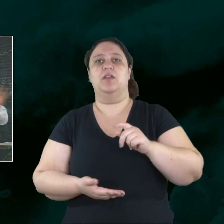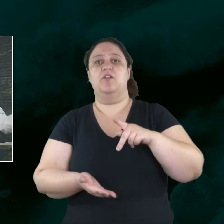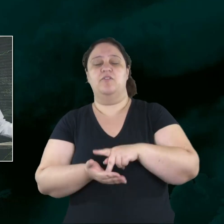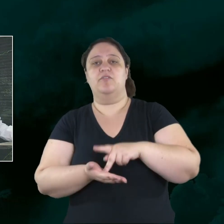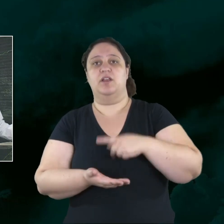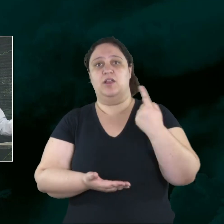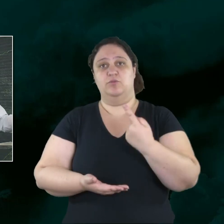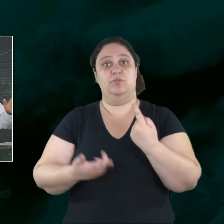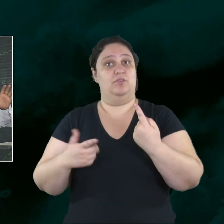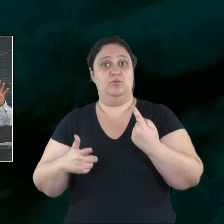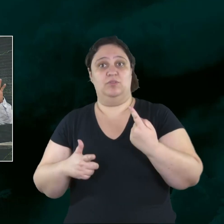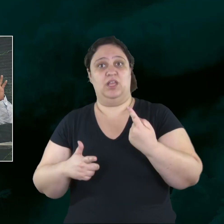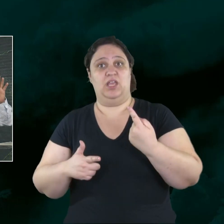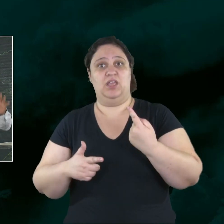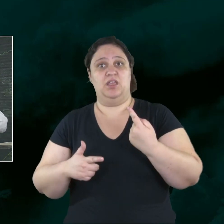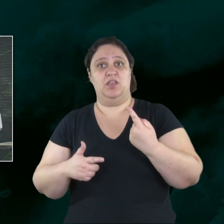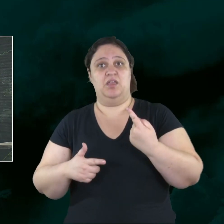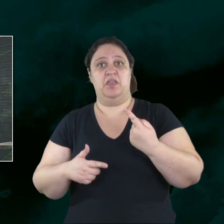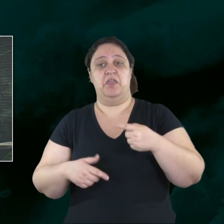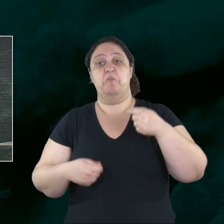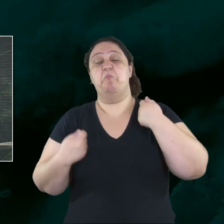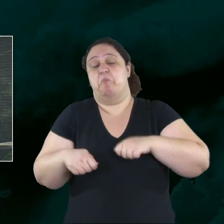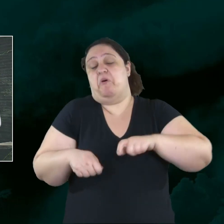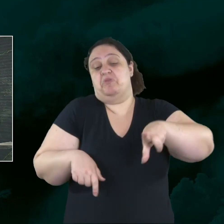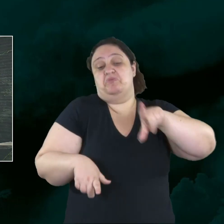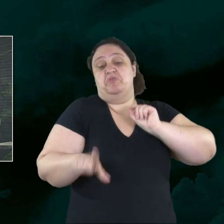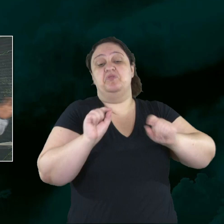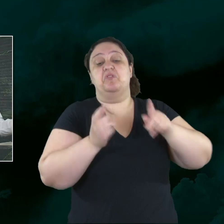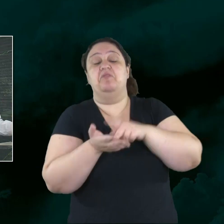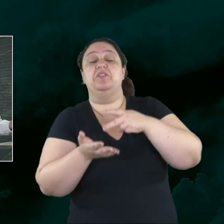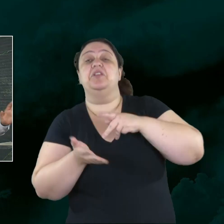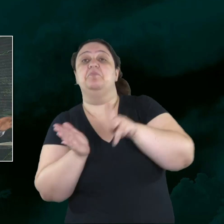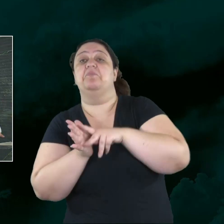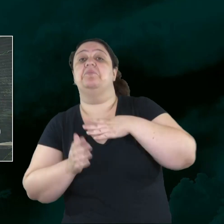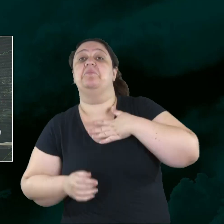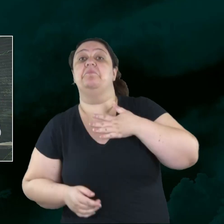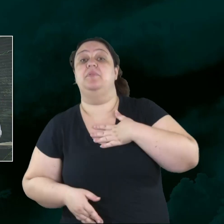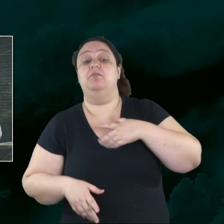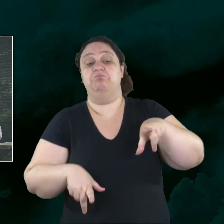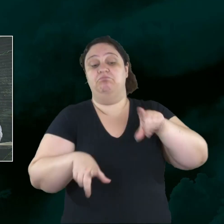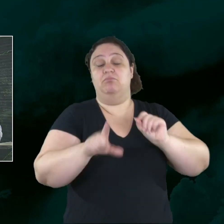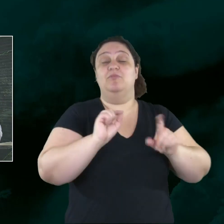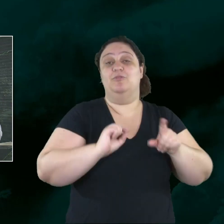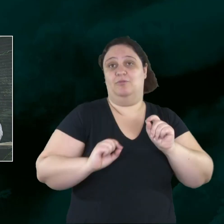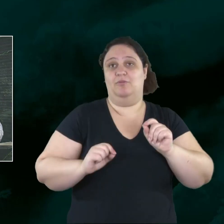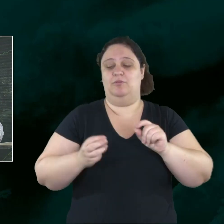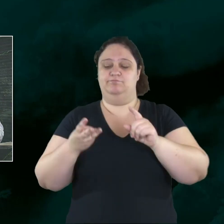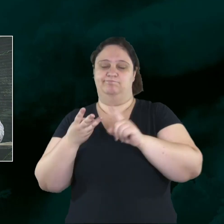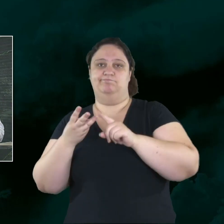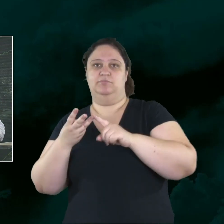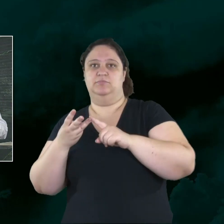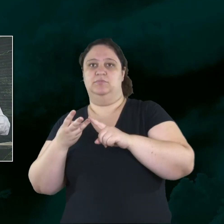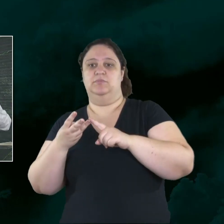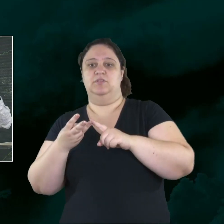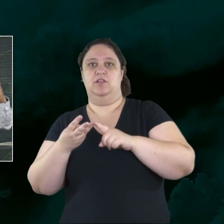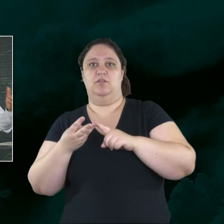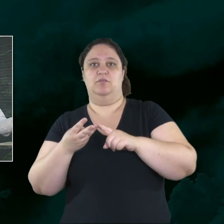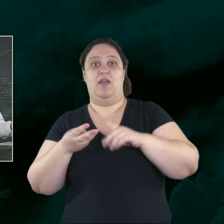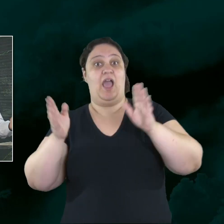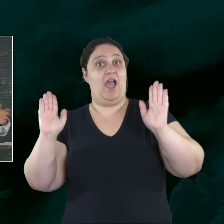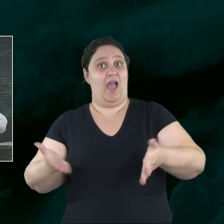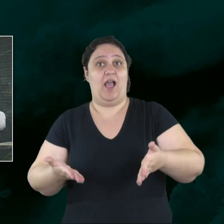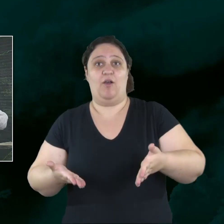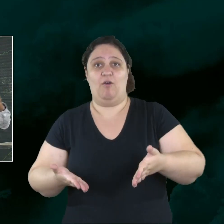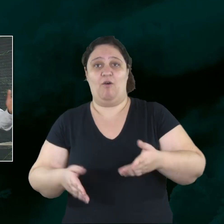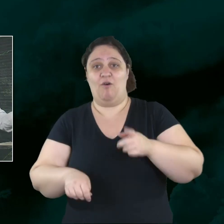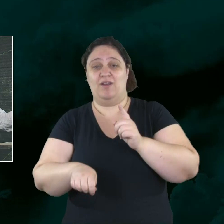fazer o que quiser, porque as verdades podem ser torcidas do jeito que você quer. Em terceiro lugar, imediatismo. Tudo tem que ser